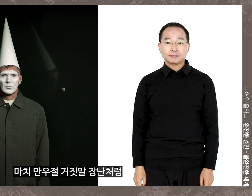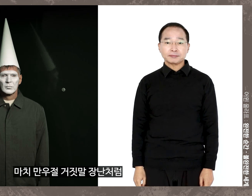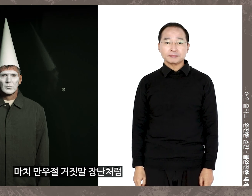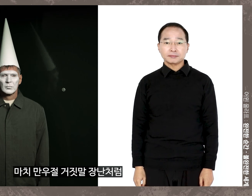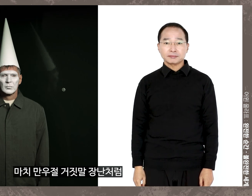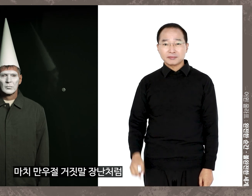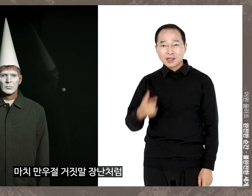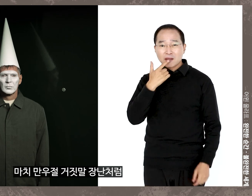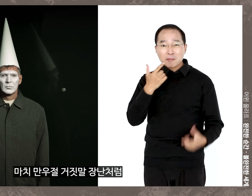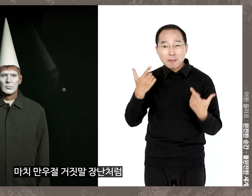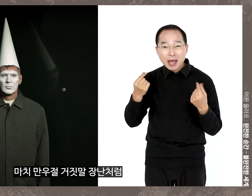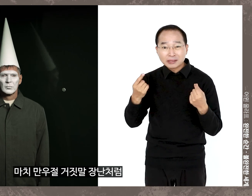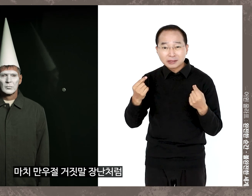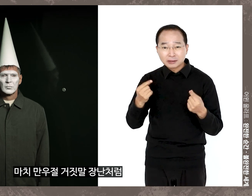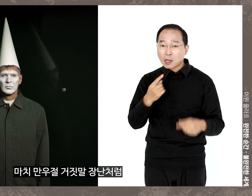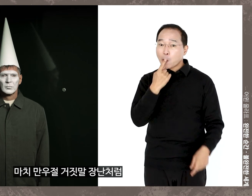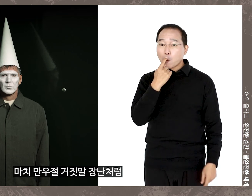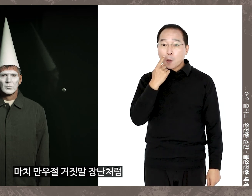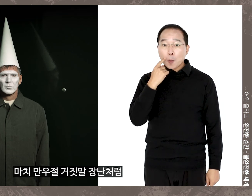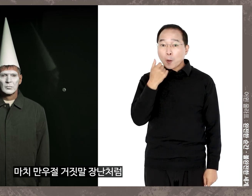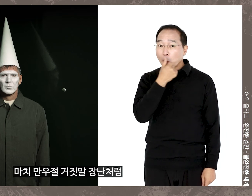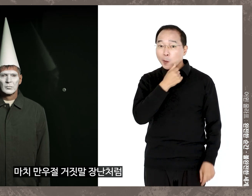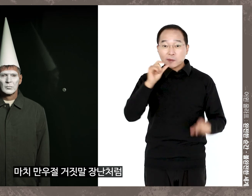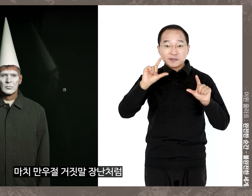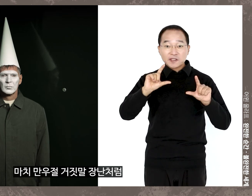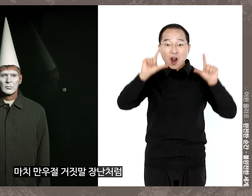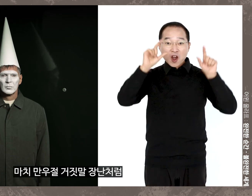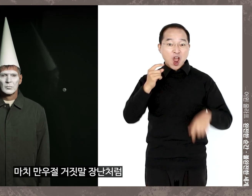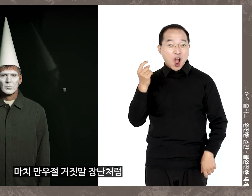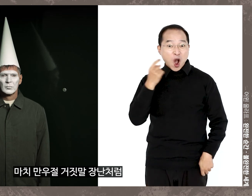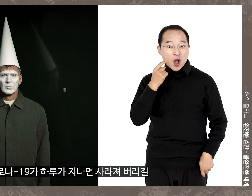마치 만우절 거짓말 장난처럼